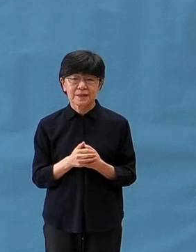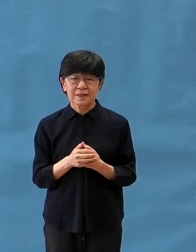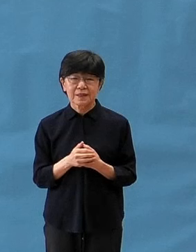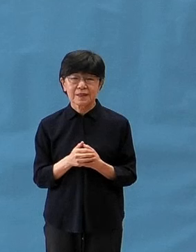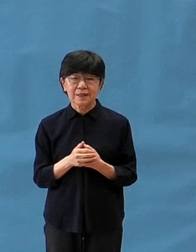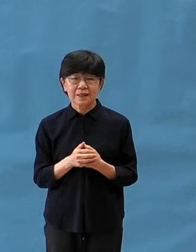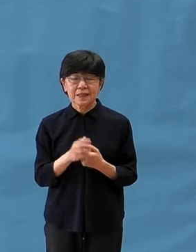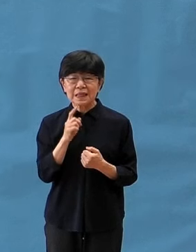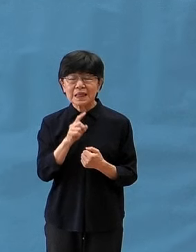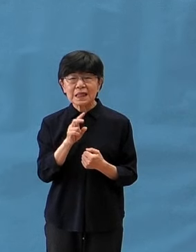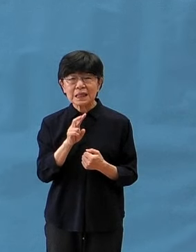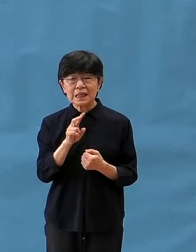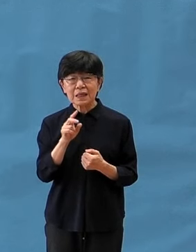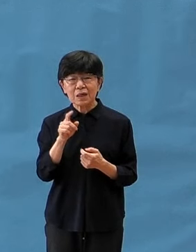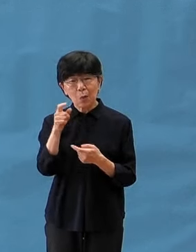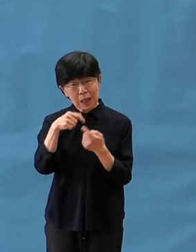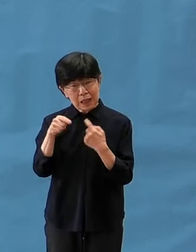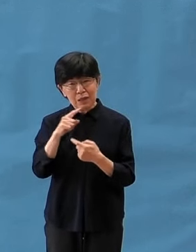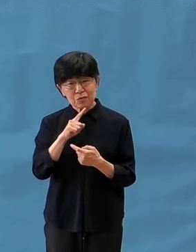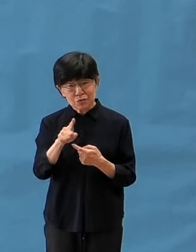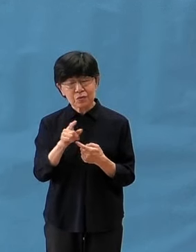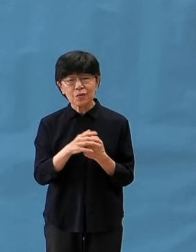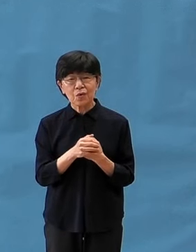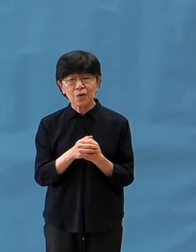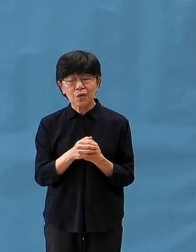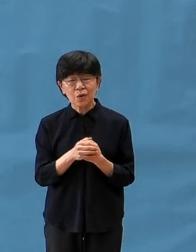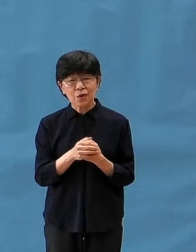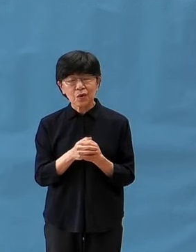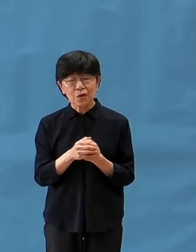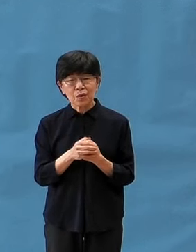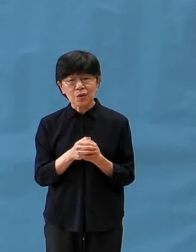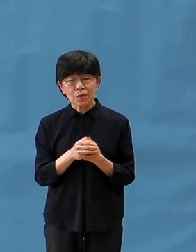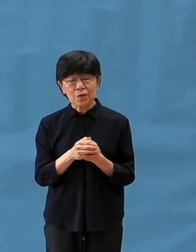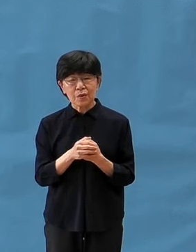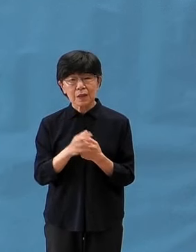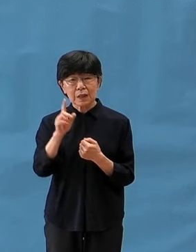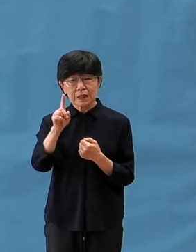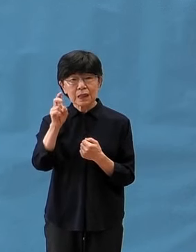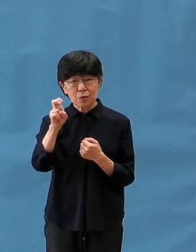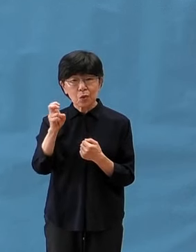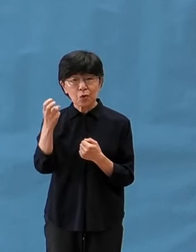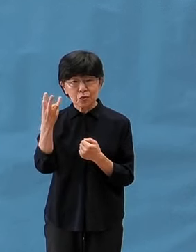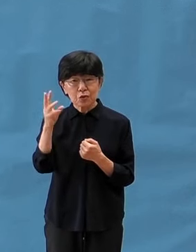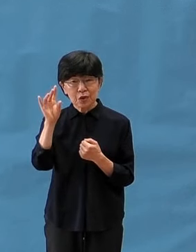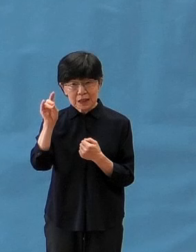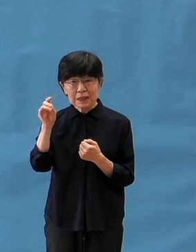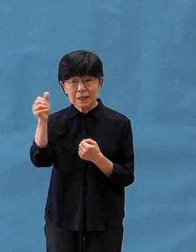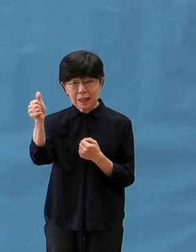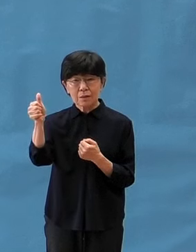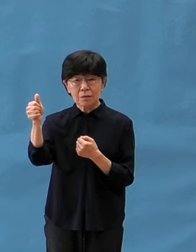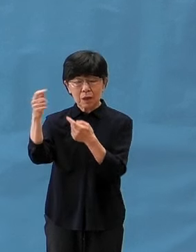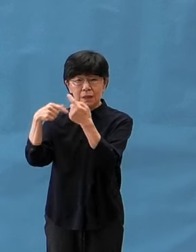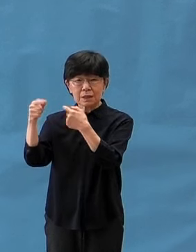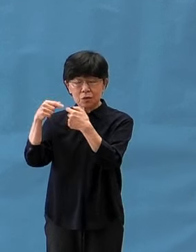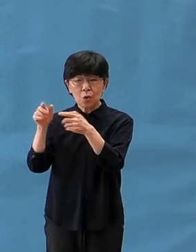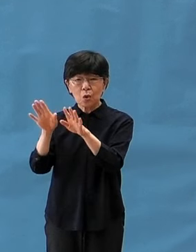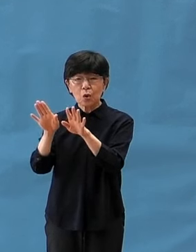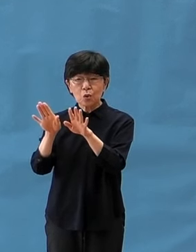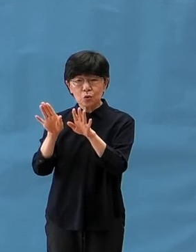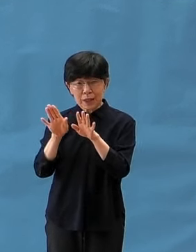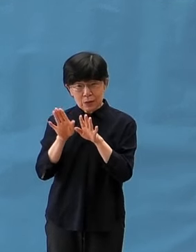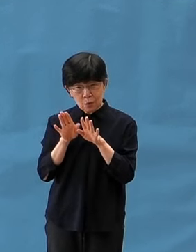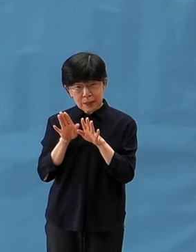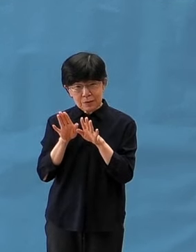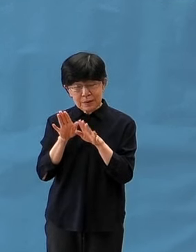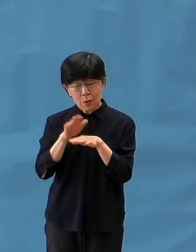ちょっと言い訳させてもらうと、ちょっとだけ言うと、ひろゆきさんの話をもうちょっとね、受け止めて、受け止めるっ